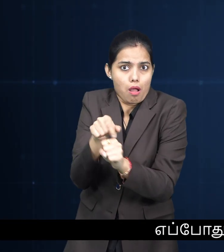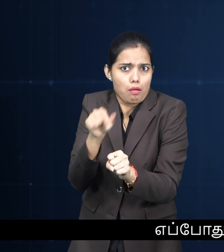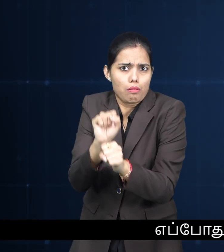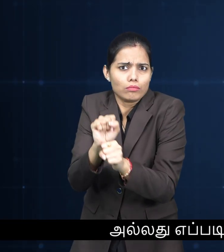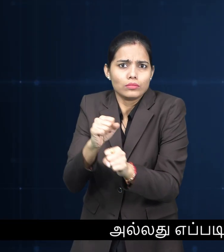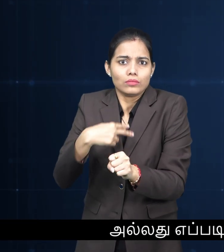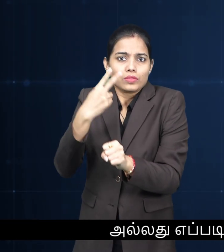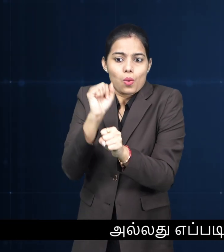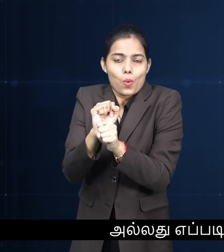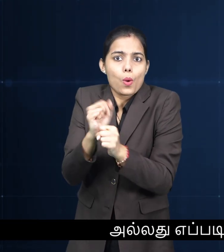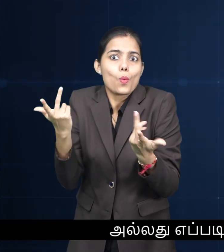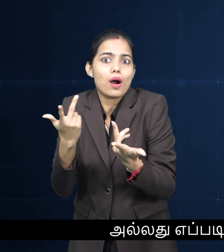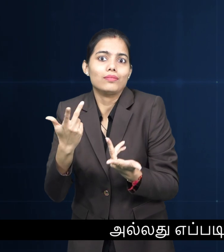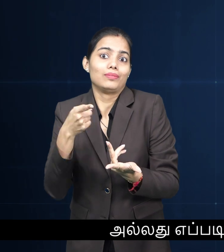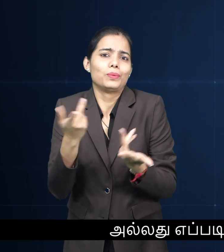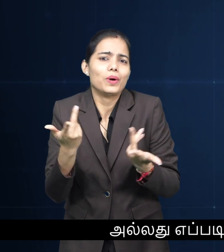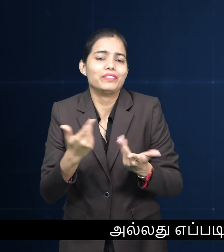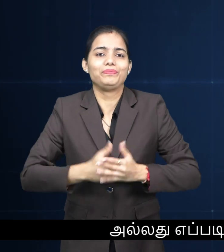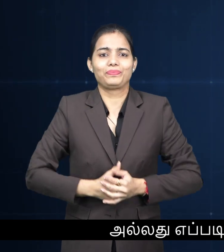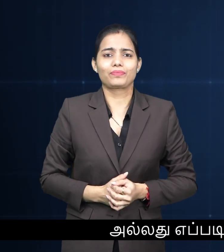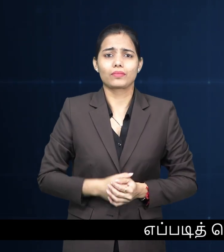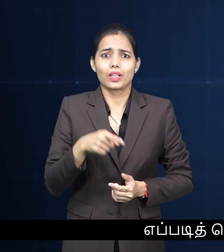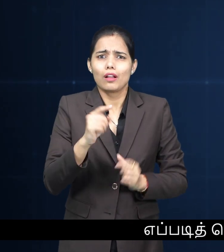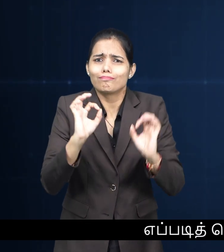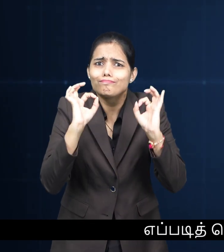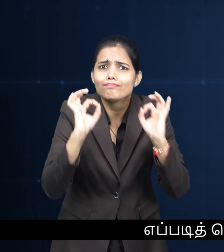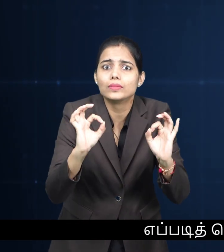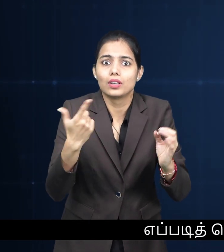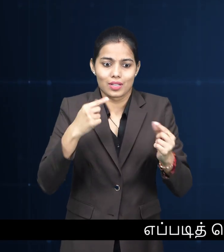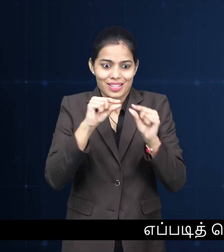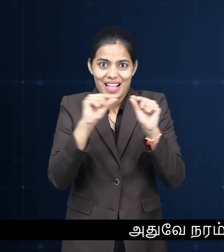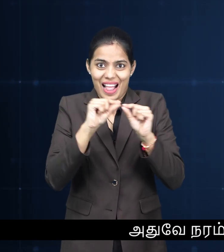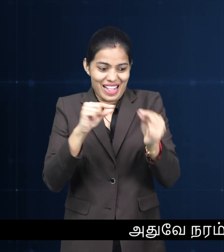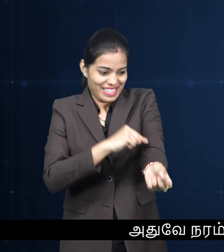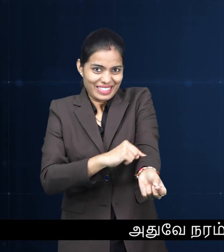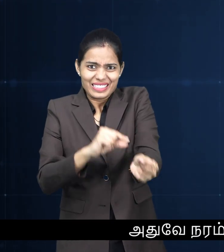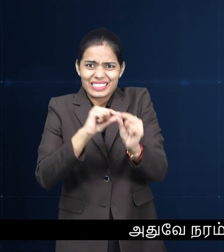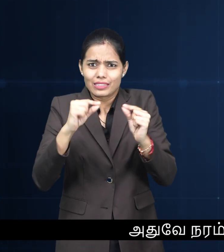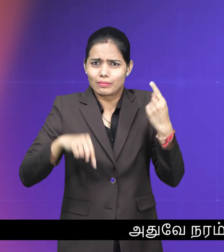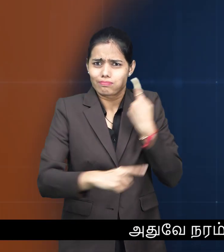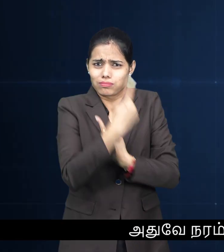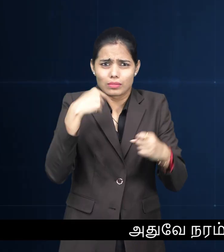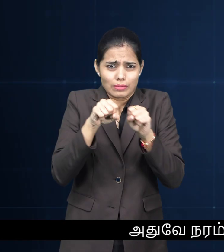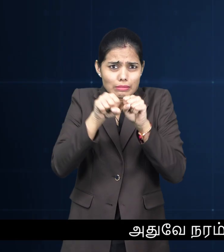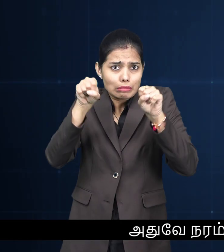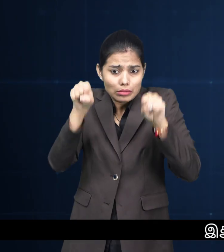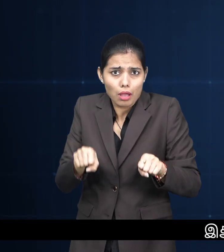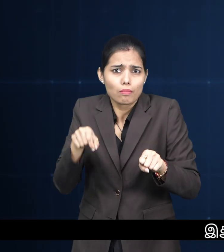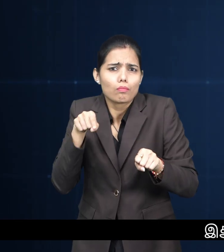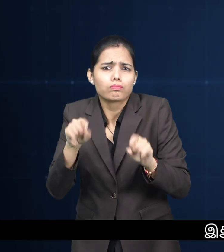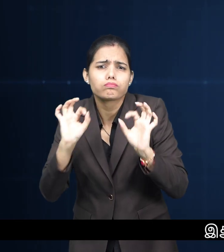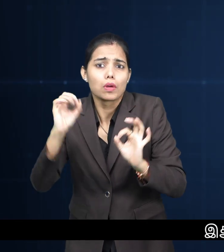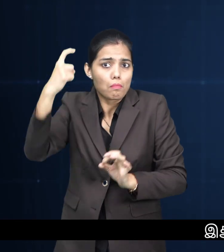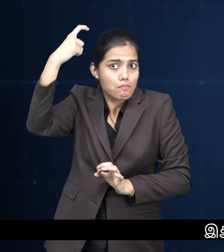செயல்பட வேண்டும் அல்லது எப்படி வேலை செய்வது என்பதை எப்படி தெரிந்து கொள்கின்றன? அதுவே நரம்பு மண்டலத்தின் வேலை.